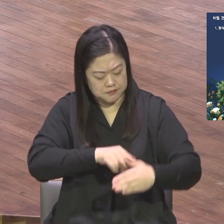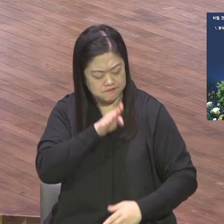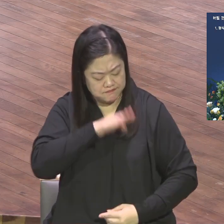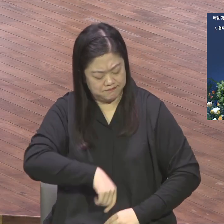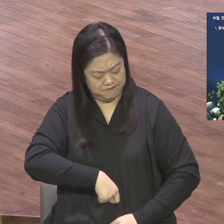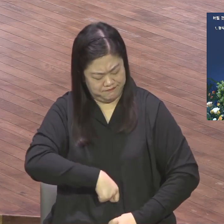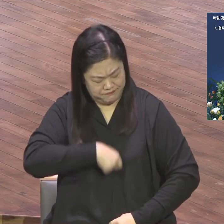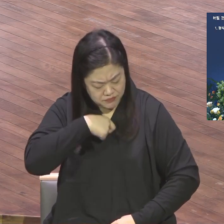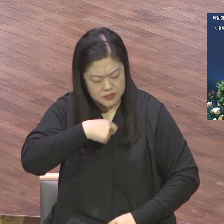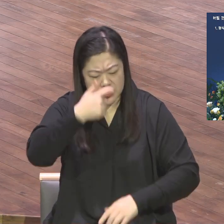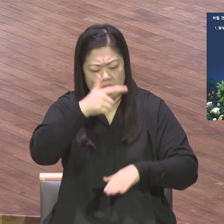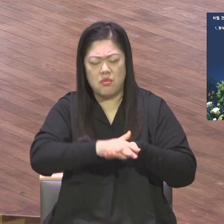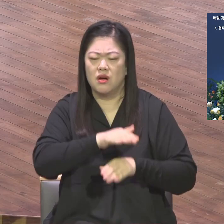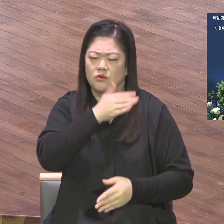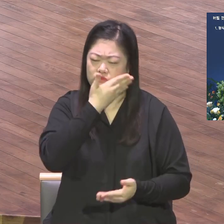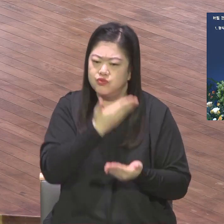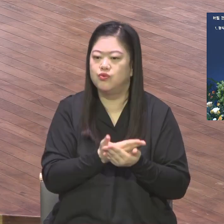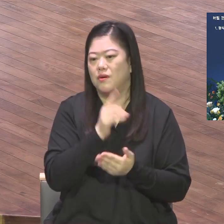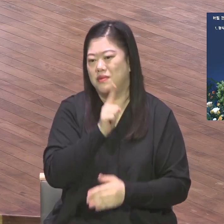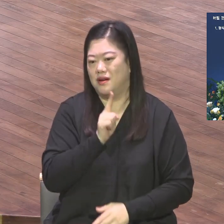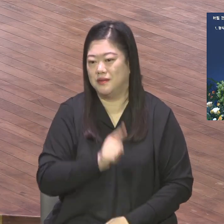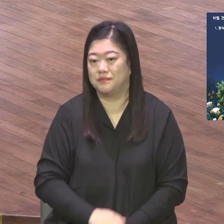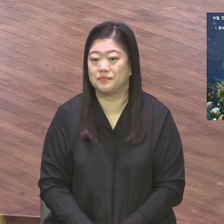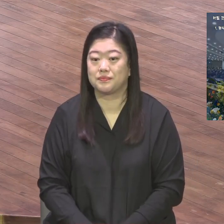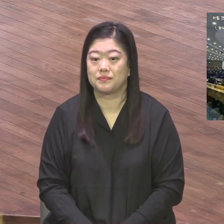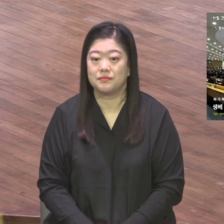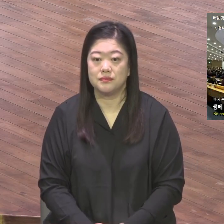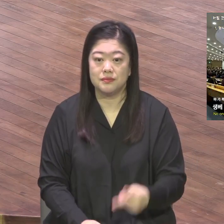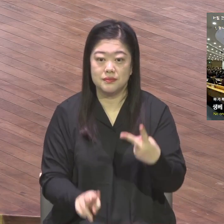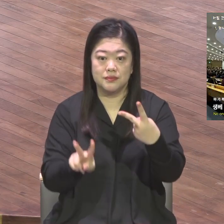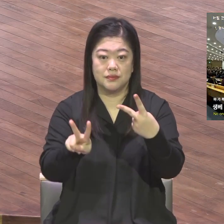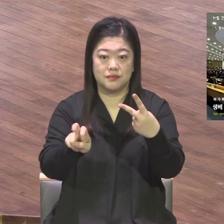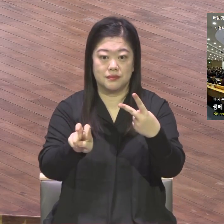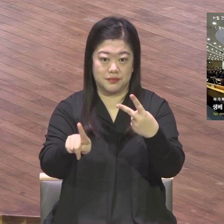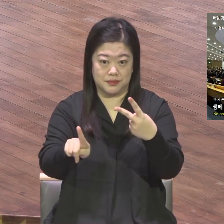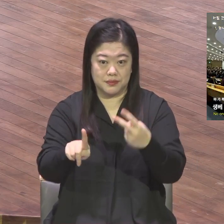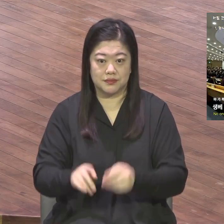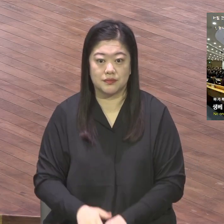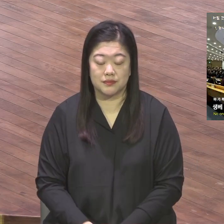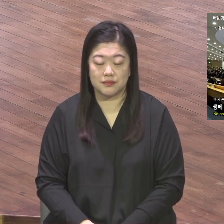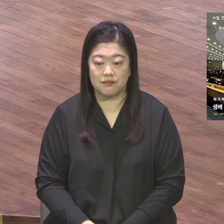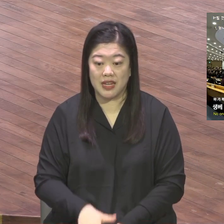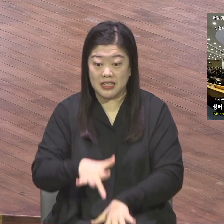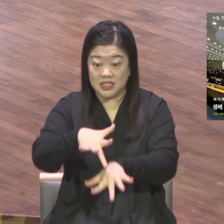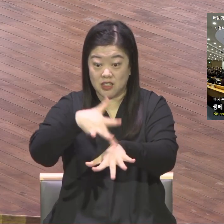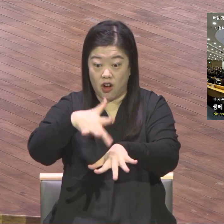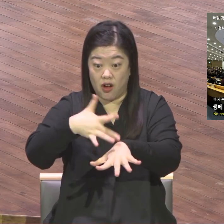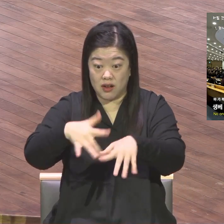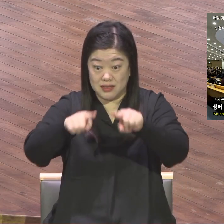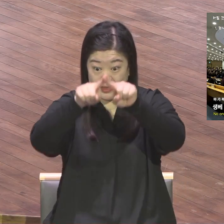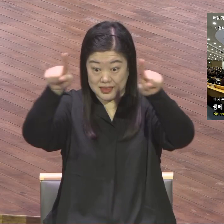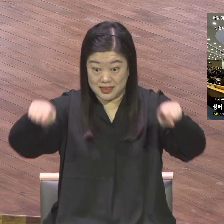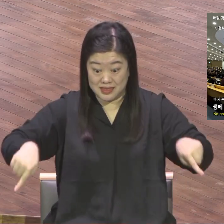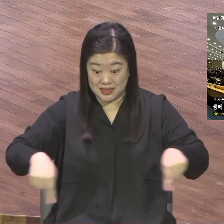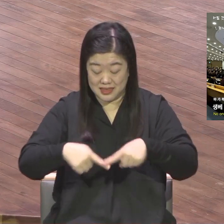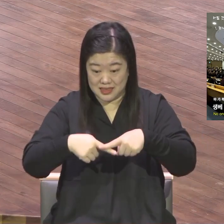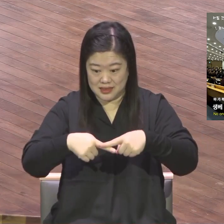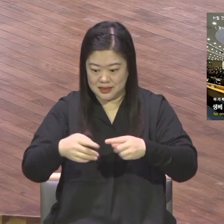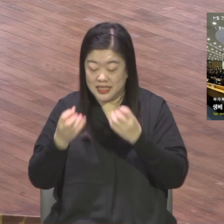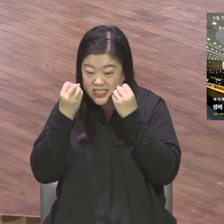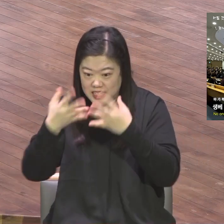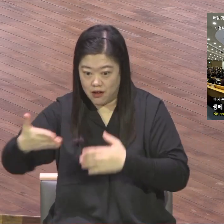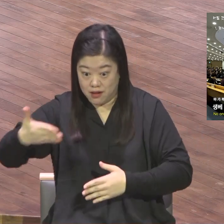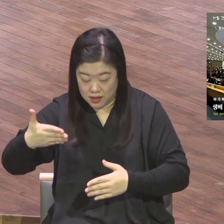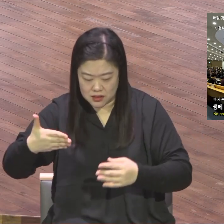복음 생활을 할 것을 말씀하고 있어요. 21절입니다. 생배 조각을 낡은 옷에